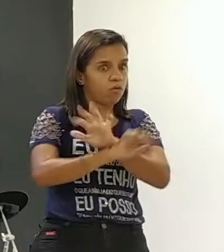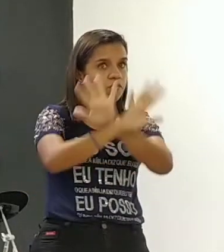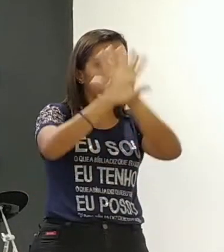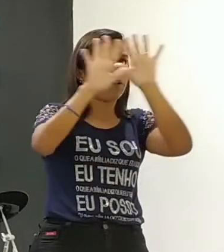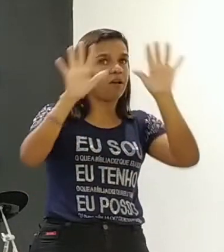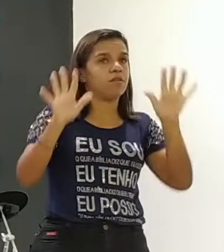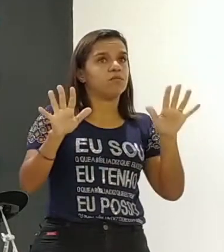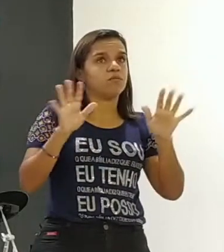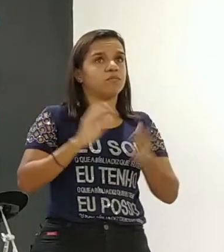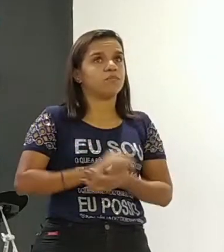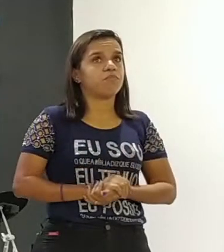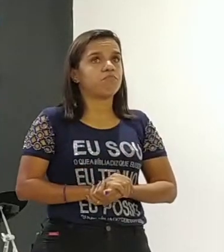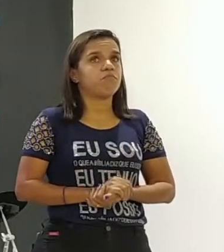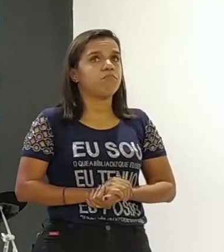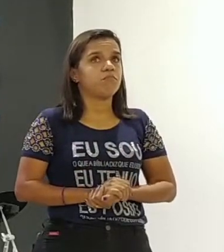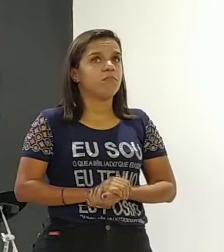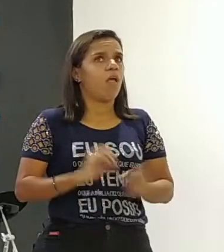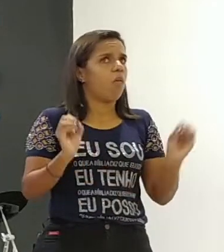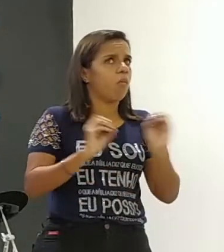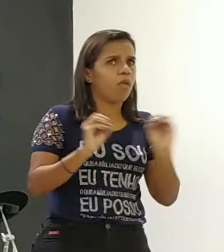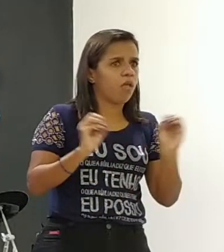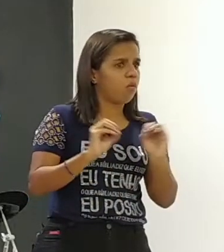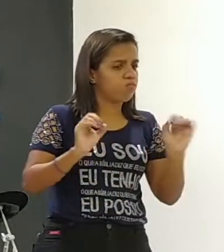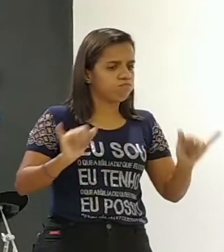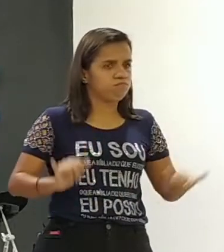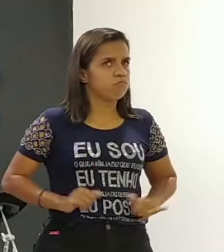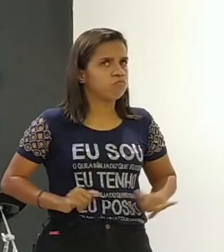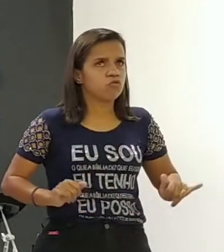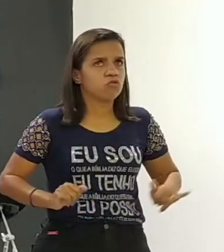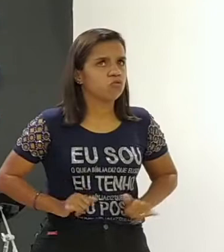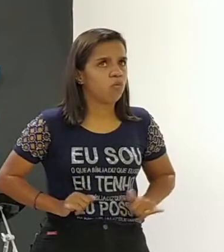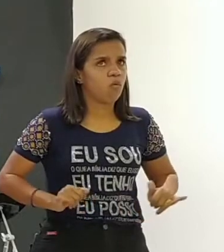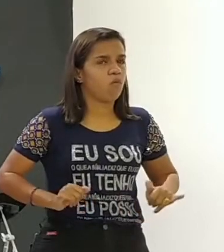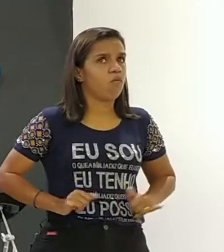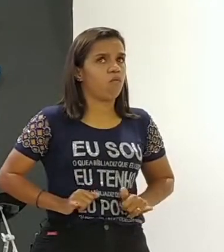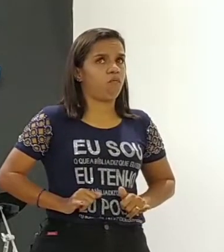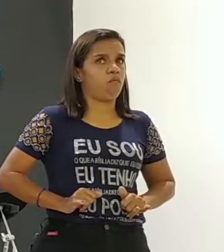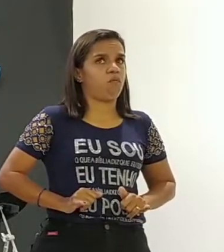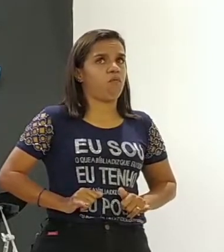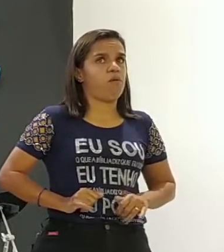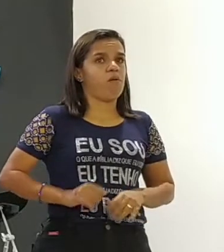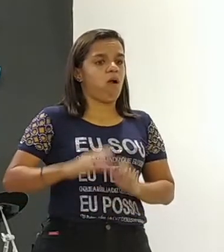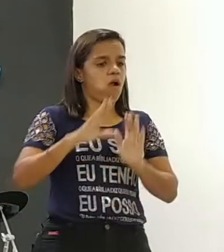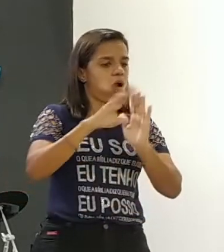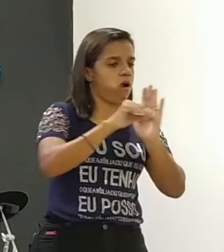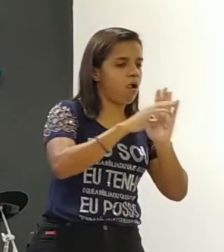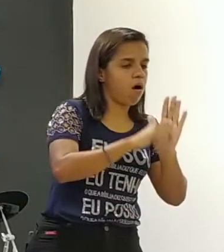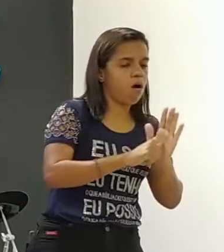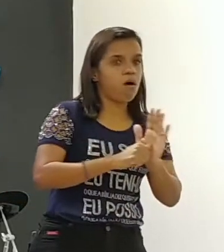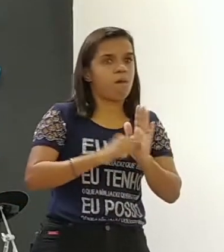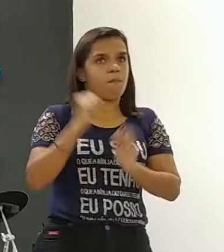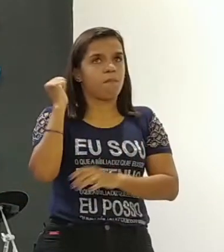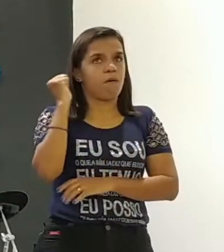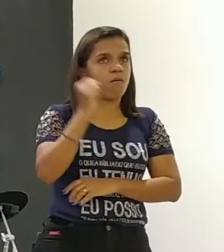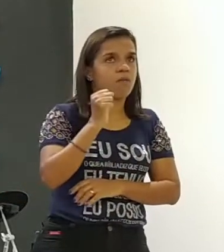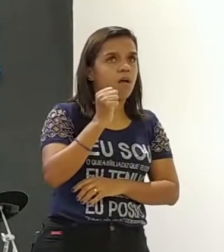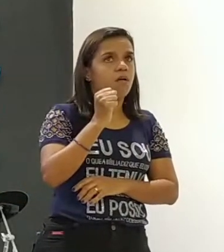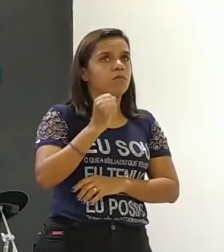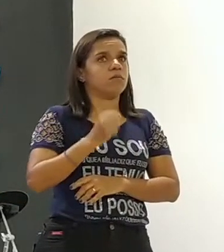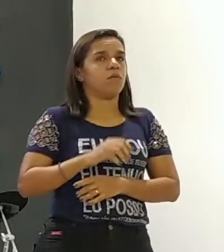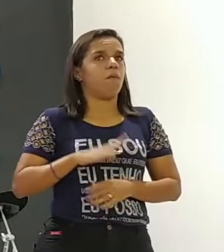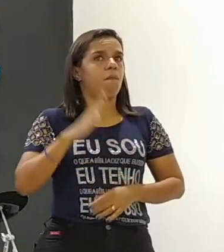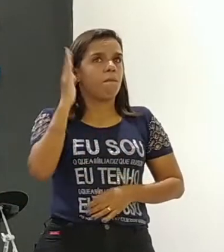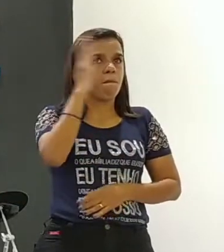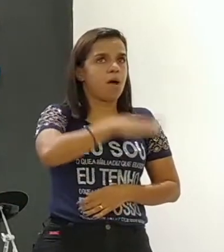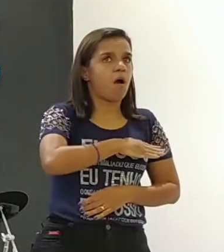glorificado. Que nenhum de vós padeça como homicida, ladrão,